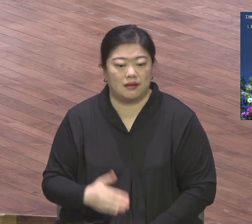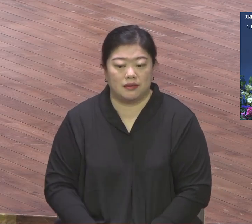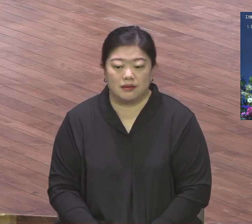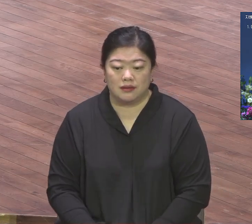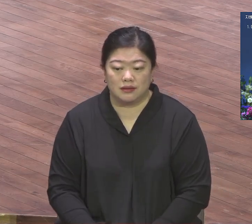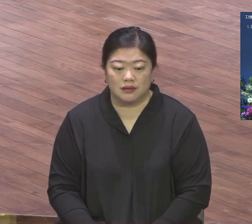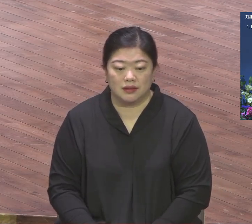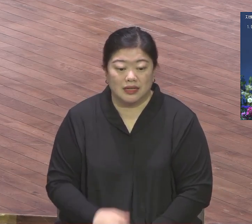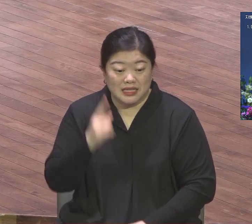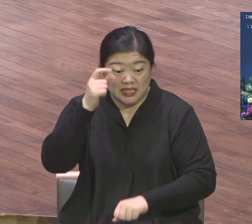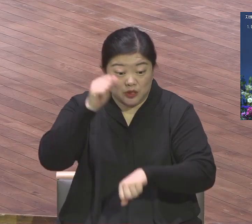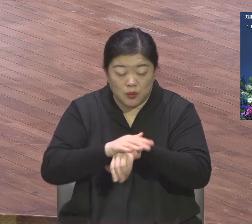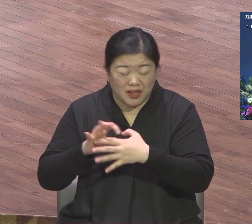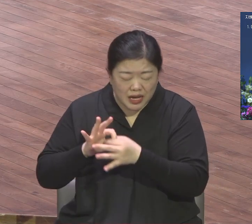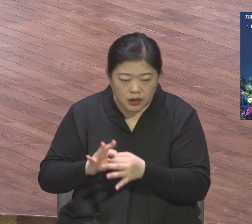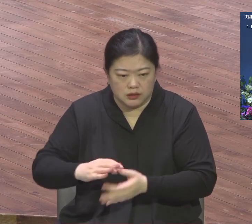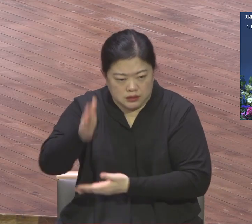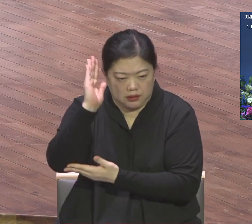구구절절히